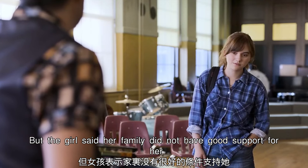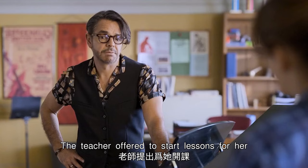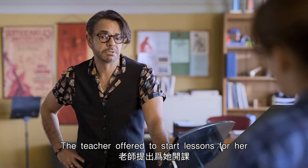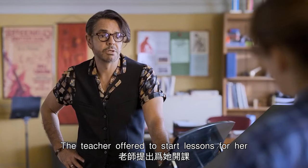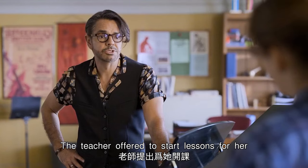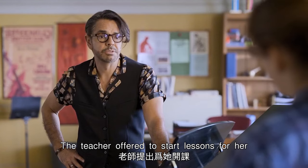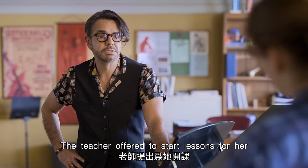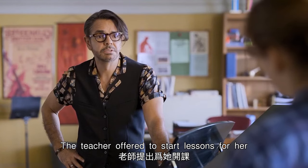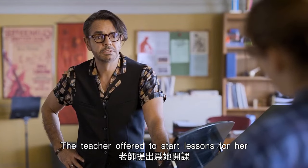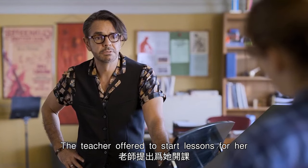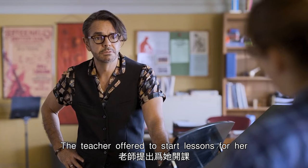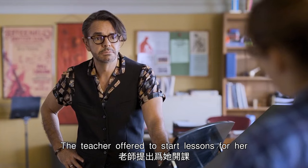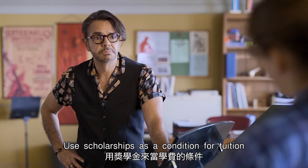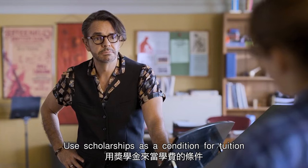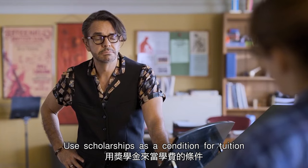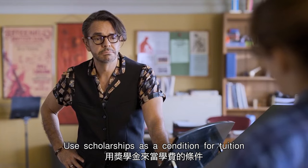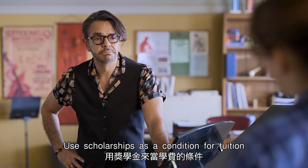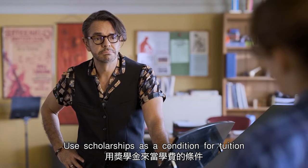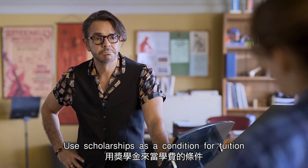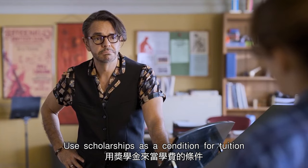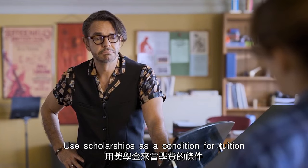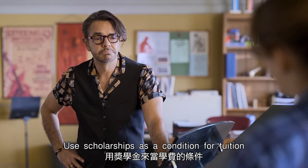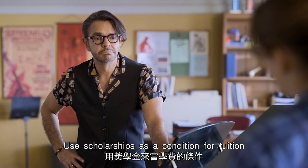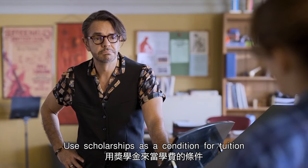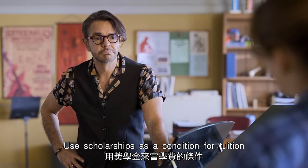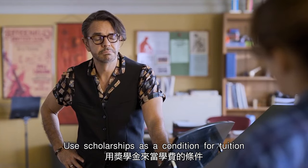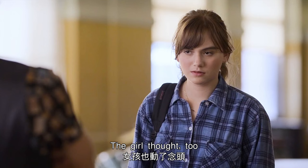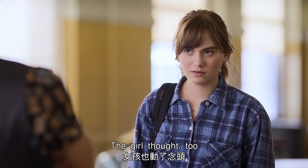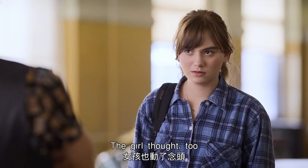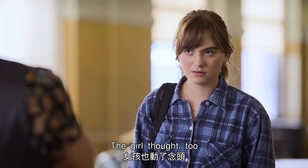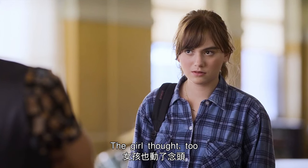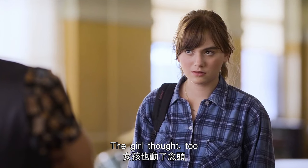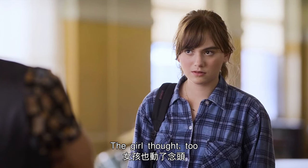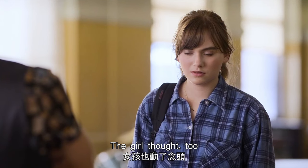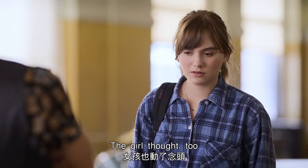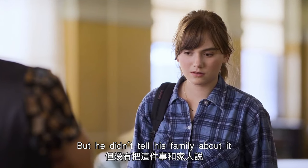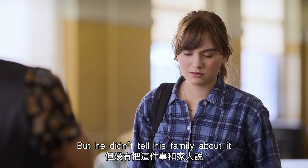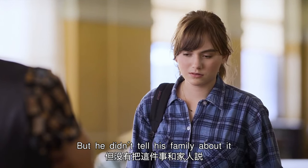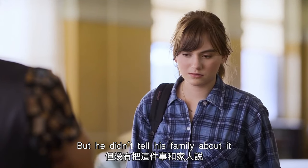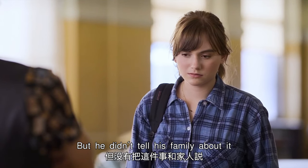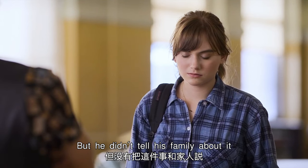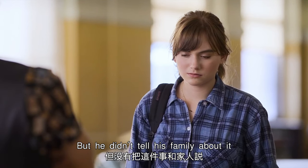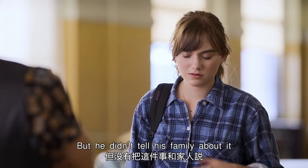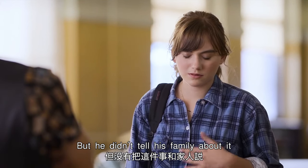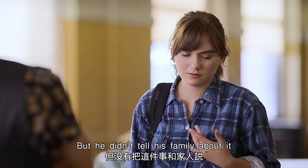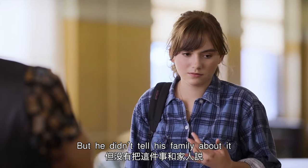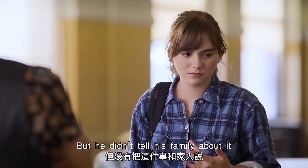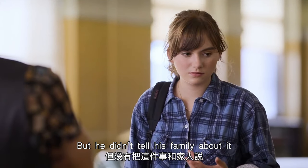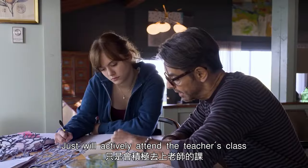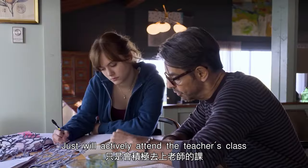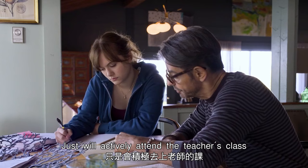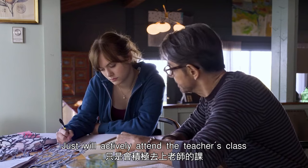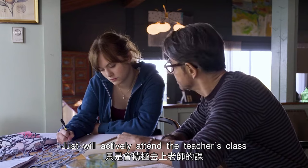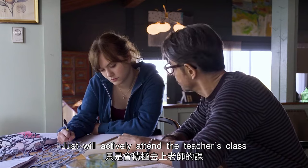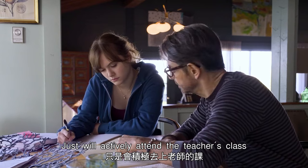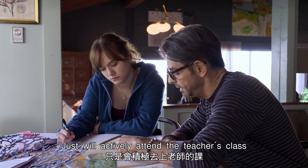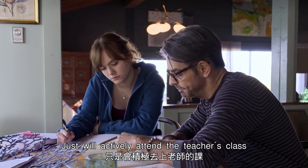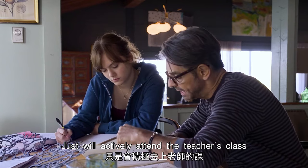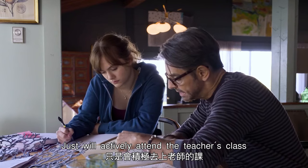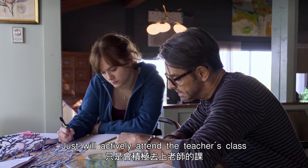老师提出为她开课用奖学金来当学费的条件女孩也动了念头但没有把这件事和家人说只是会积极去上老师的